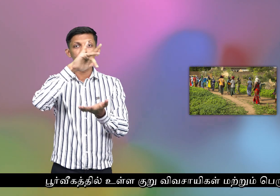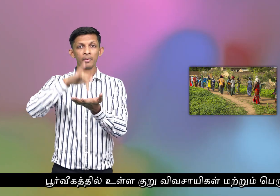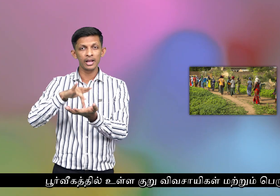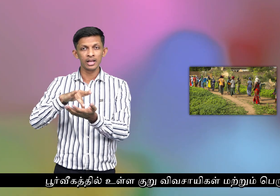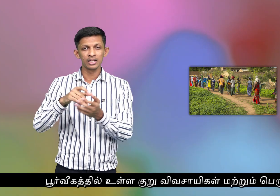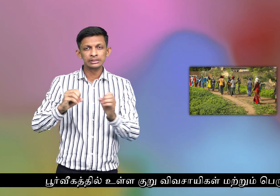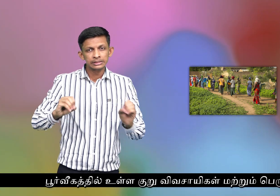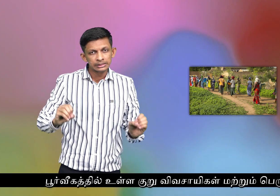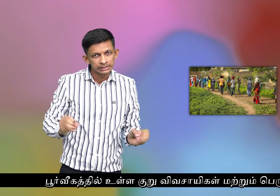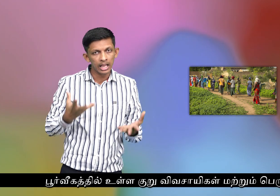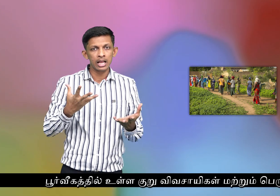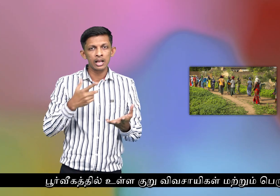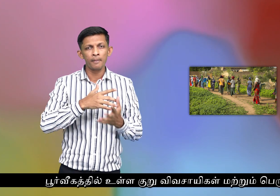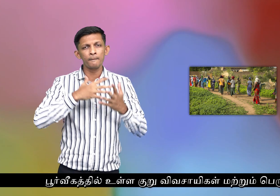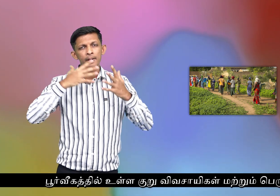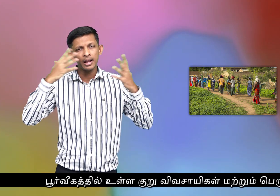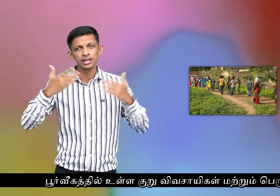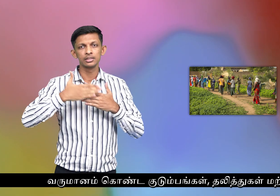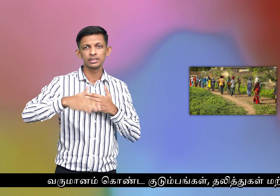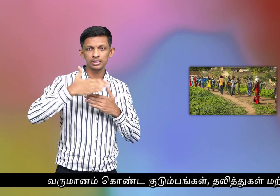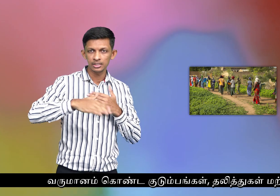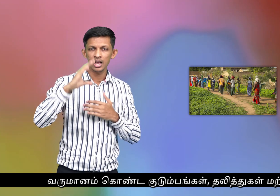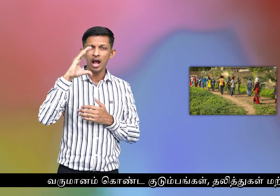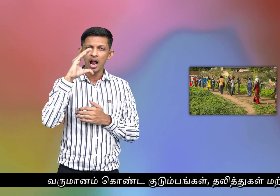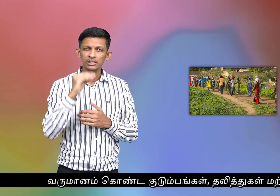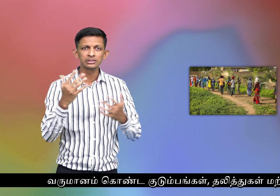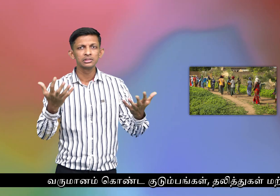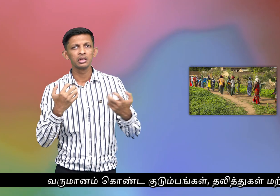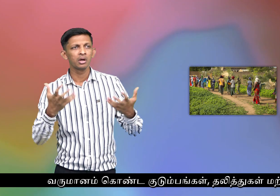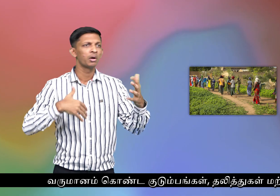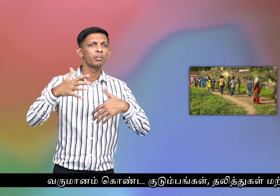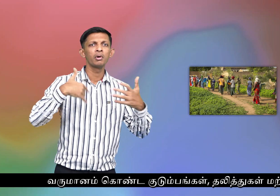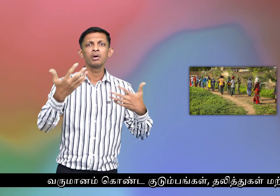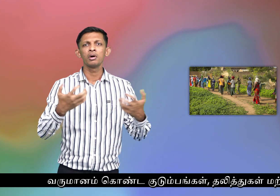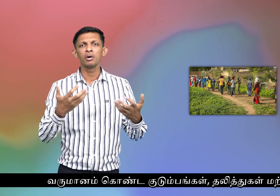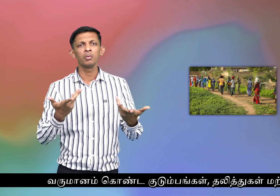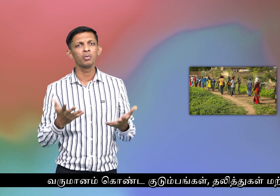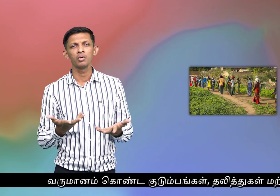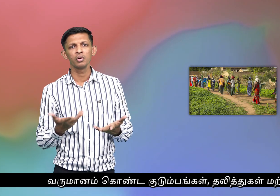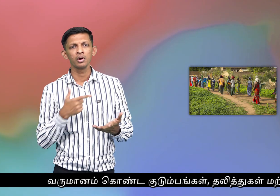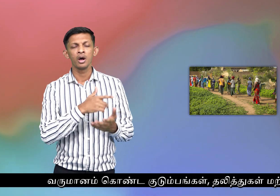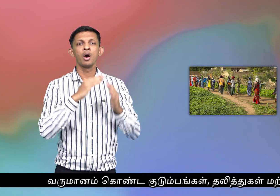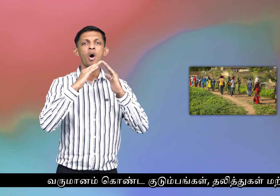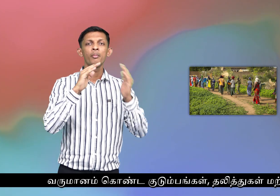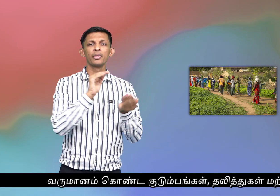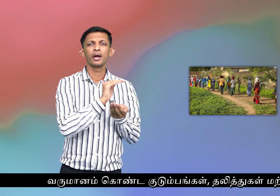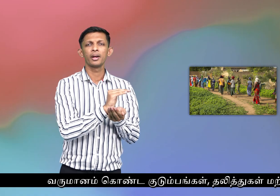விவசாயிகள் மற்றும் பெரும்பாலும் குறைந்த வருமானம் கொண்ட குடும்பங்கள், தலித்துகள் மற்றும்